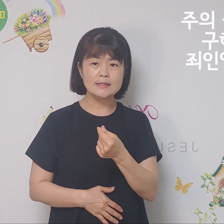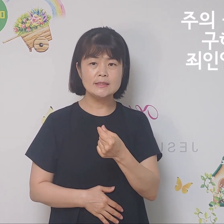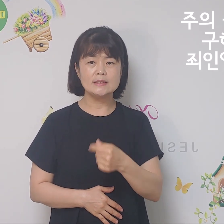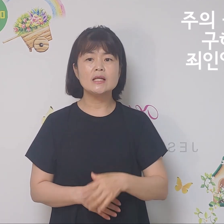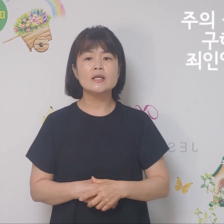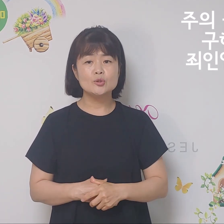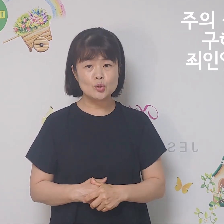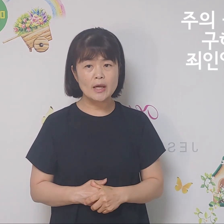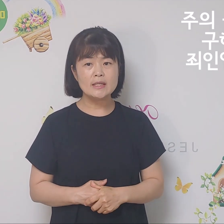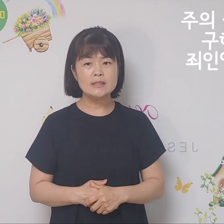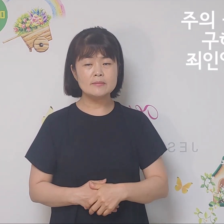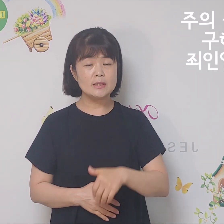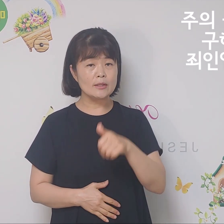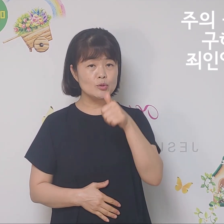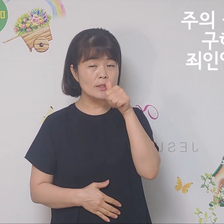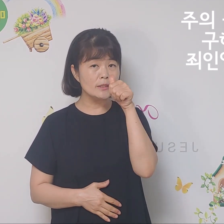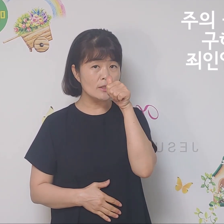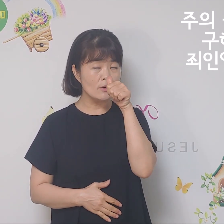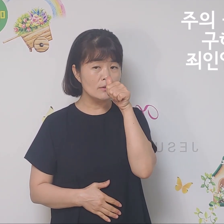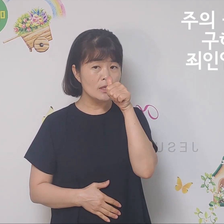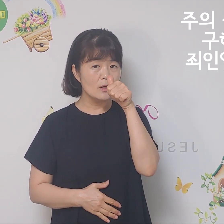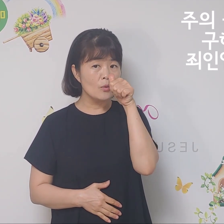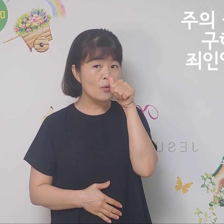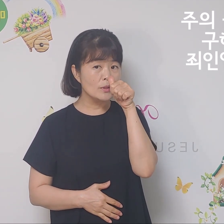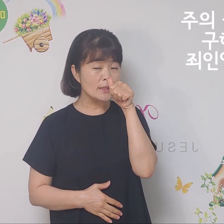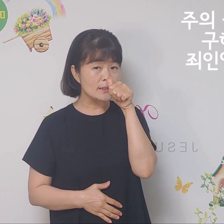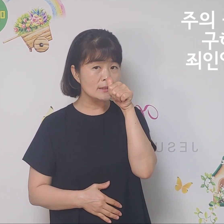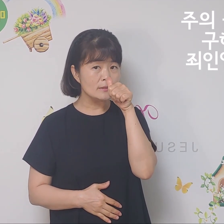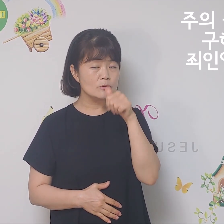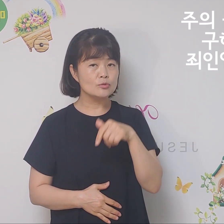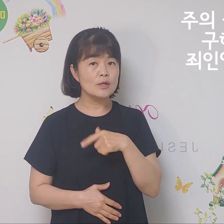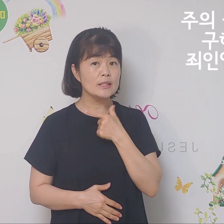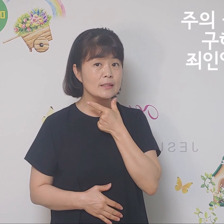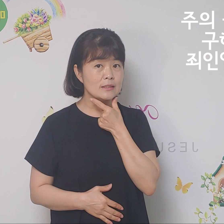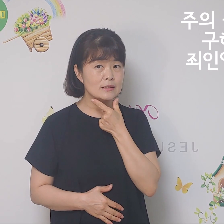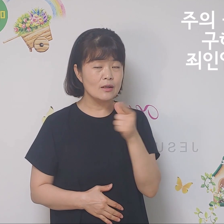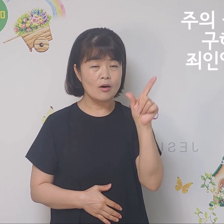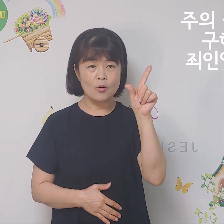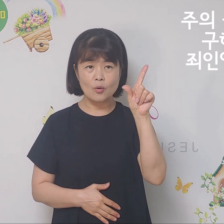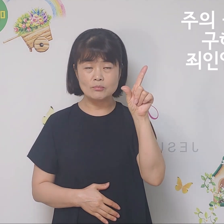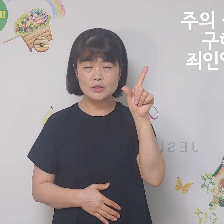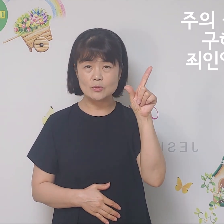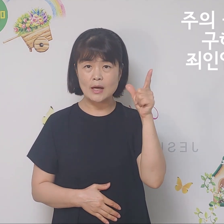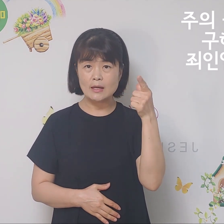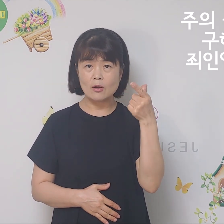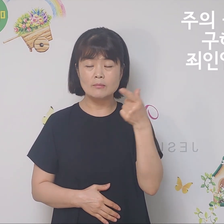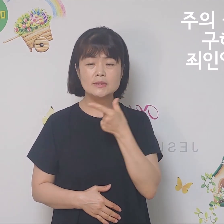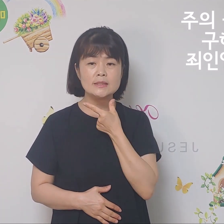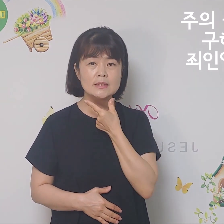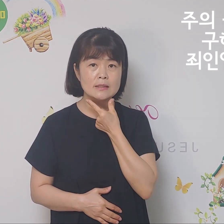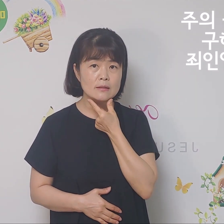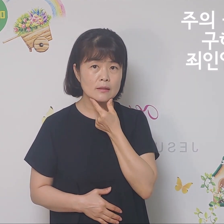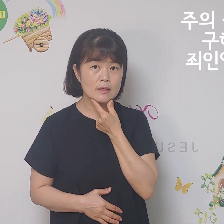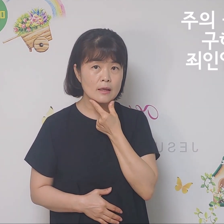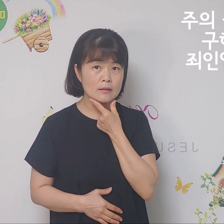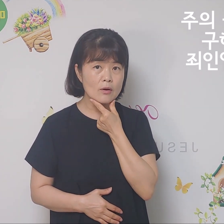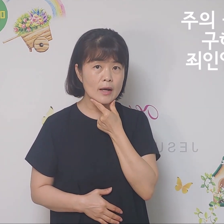구하는 죄인입니다. 죄는요. 코를 구하다는 엄지와 검지를 이렇게 턱